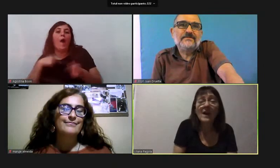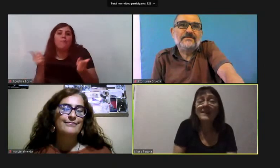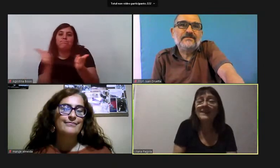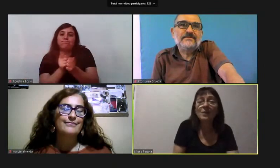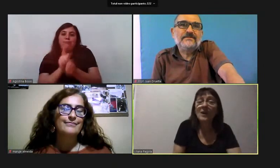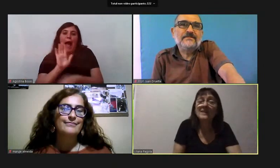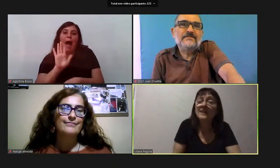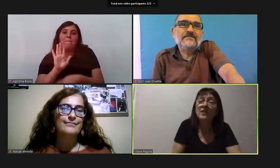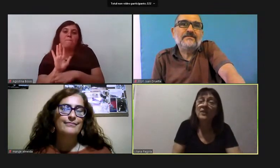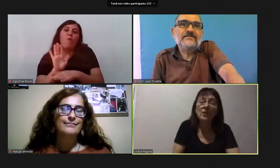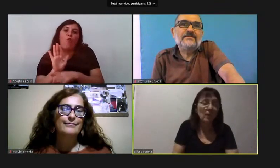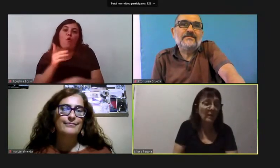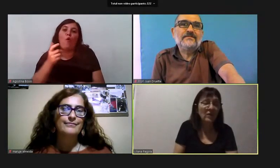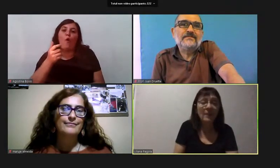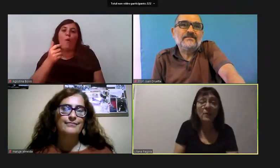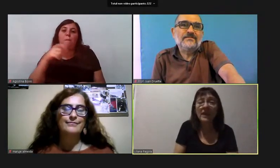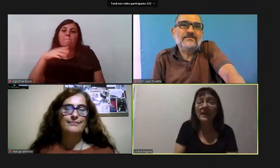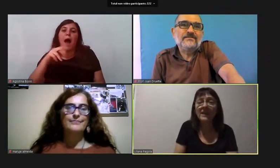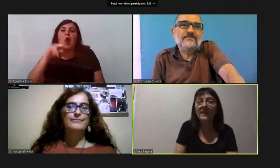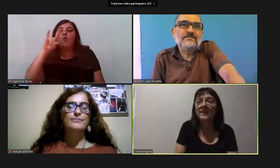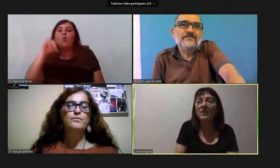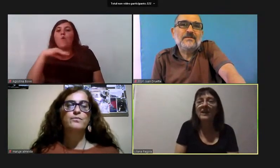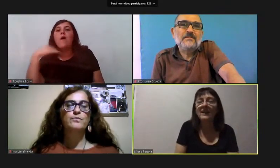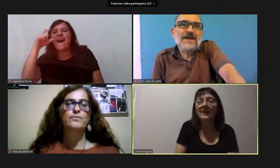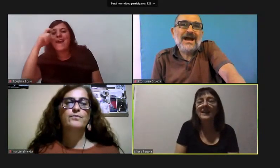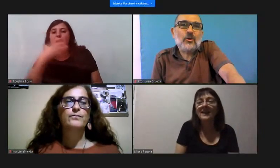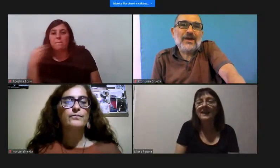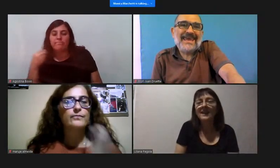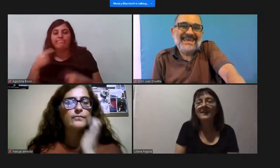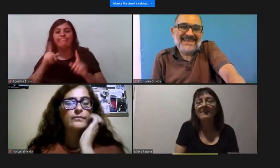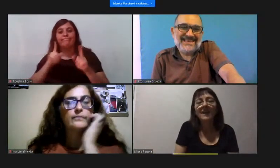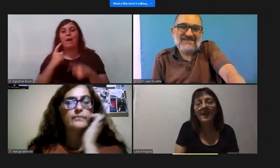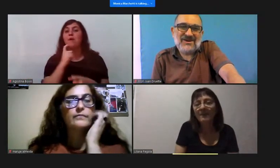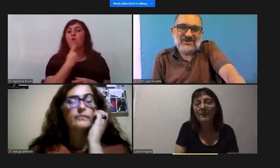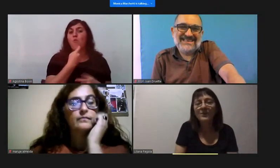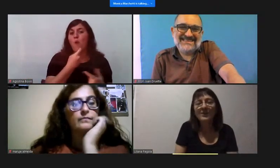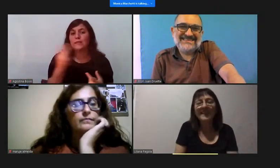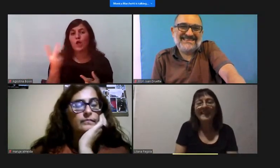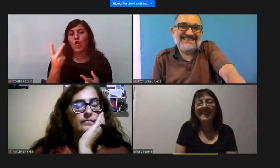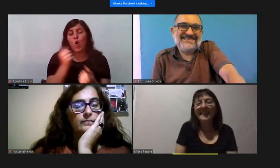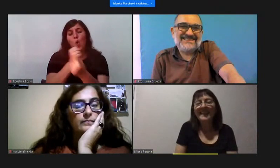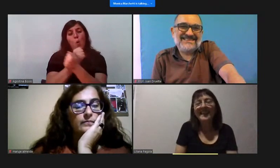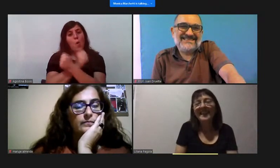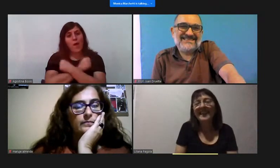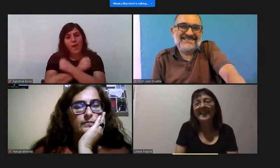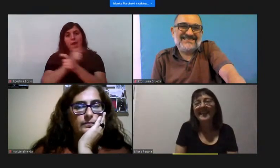y Juancito, digo, dos personas muy queridas y con las que trabajamos